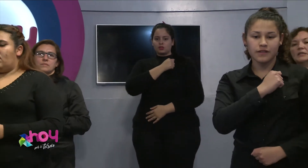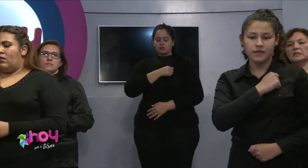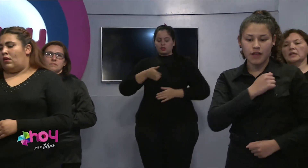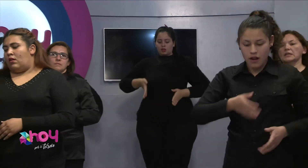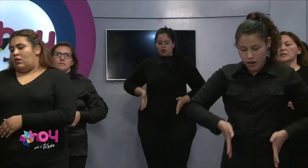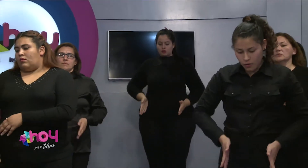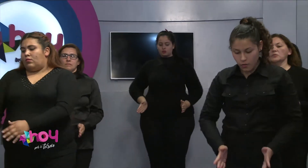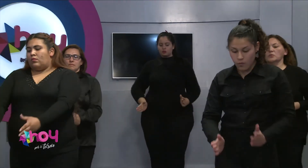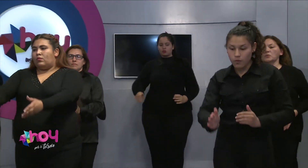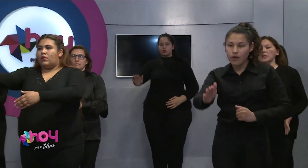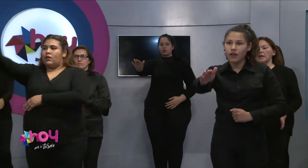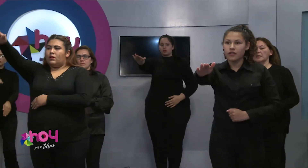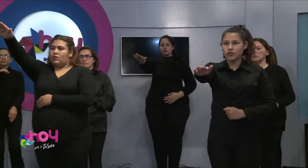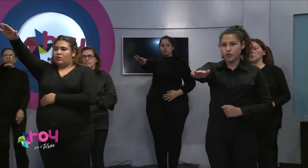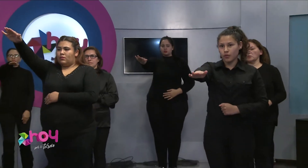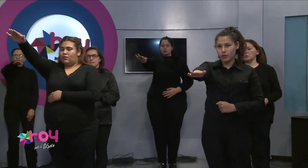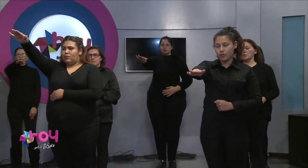Fuiste la cuna de Esquiú,